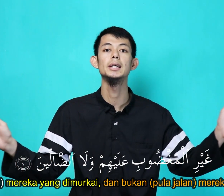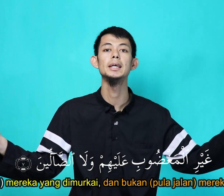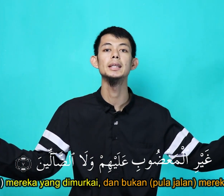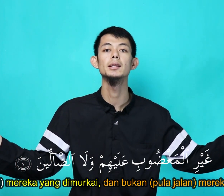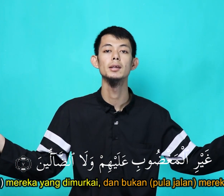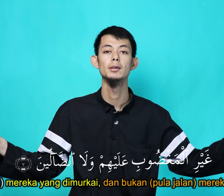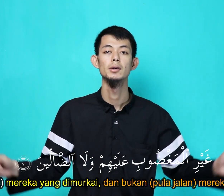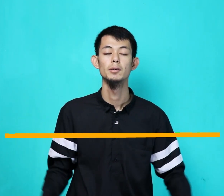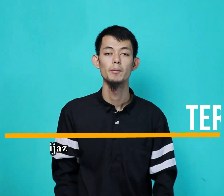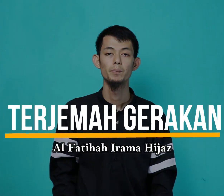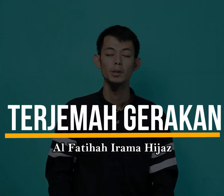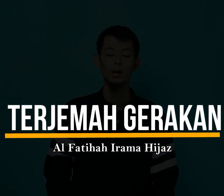waladdallin.